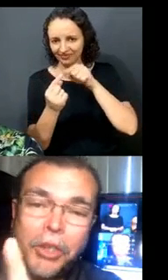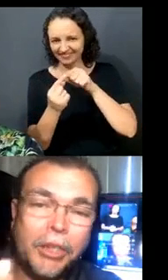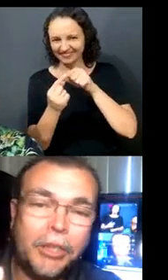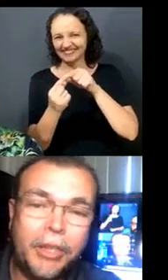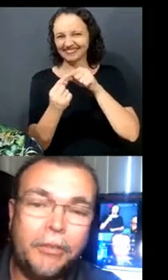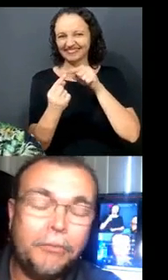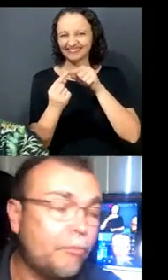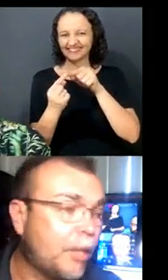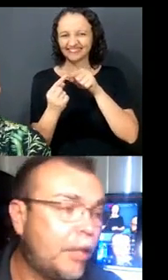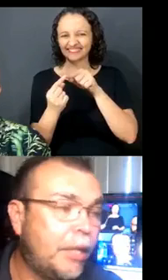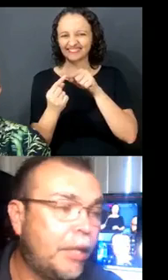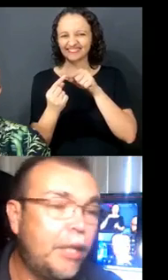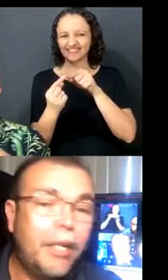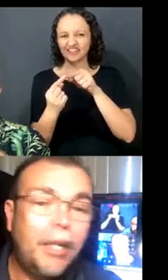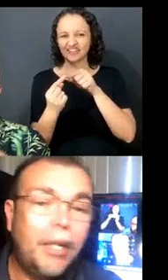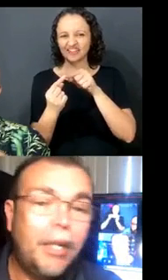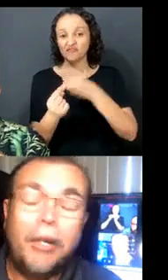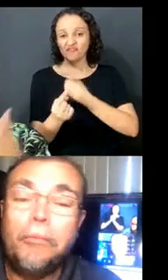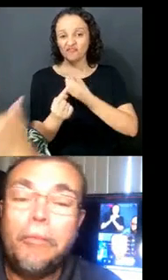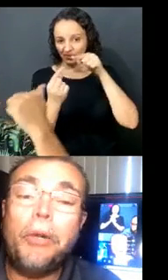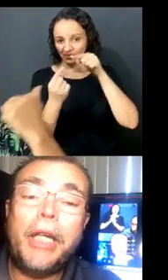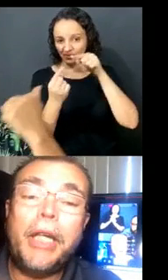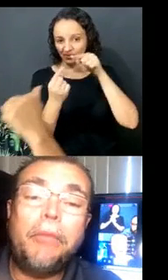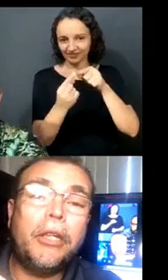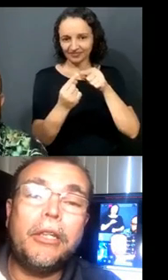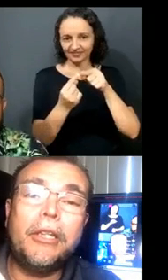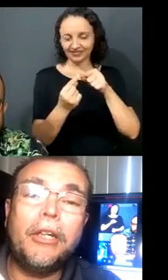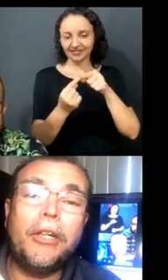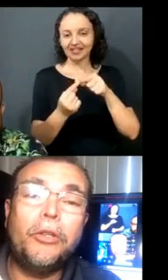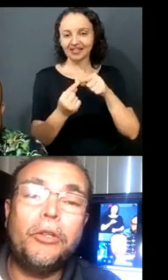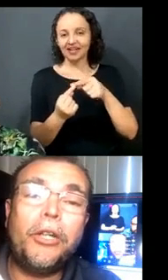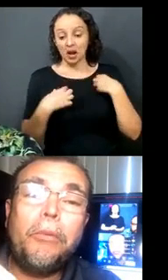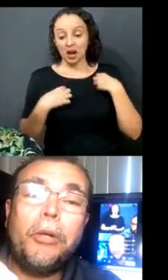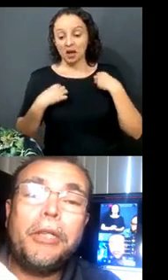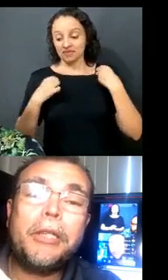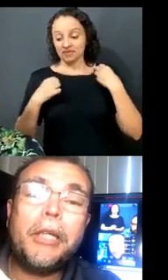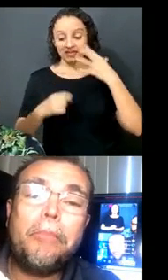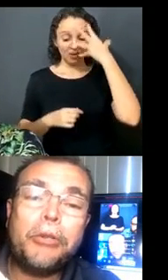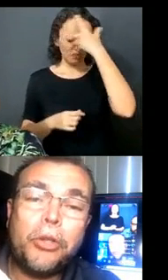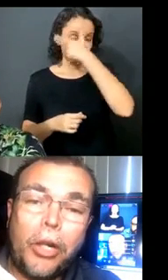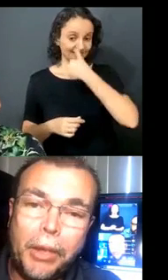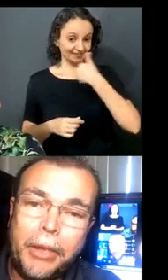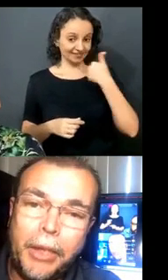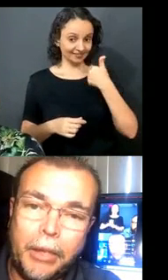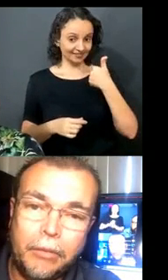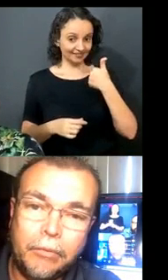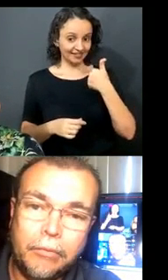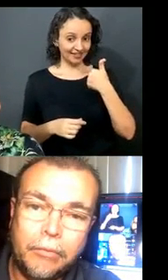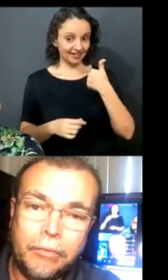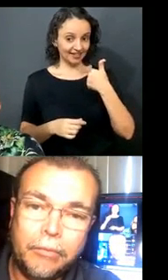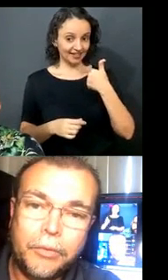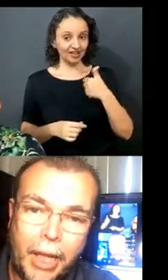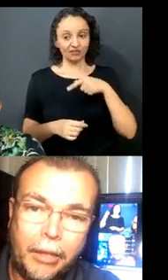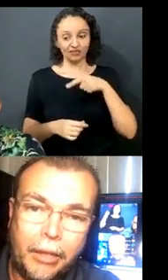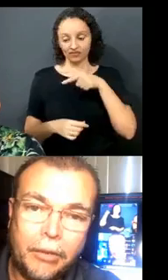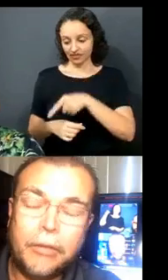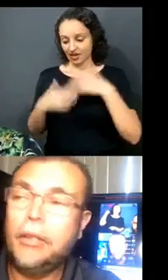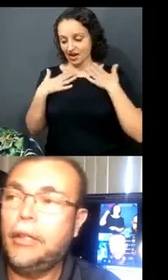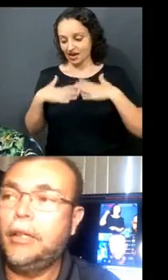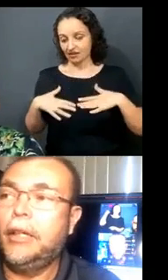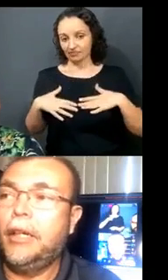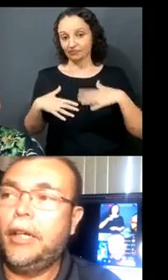gosto de me vestir assim. Mas Mas nós não podemos tampar o sol com a peneira. Sim.